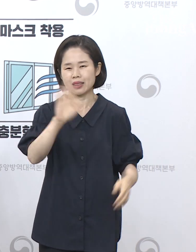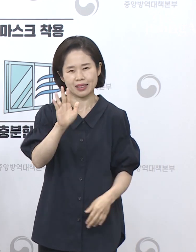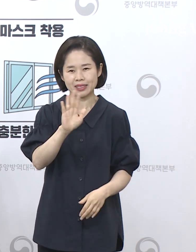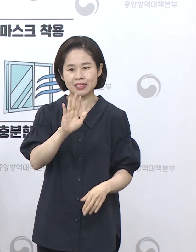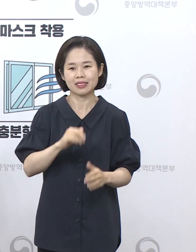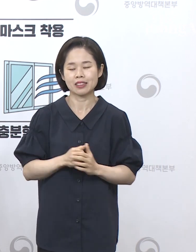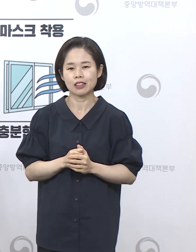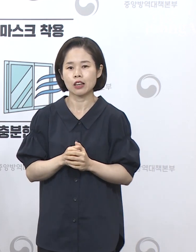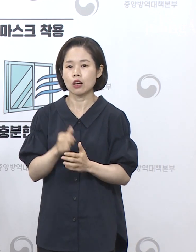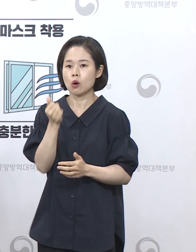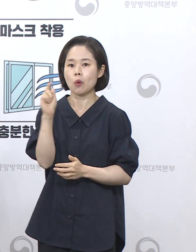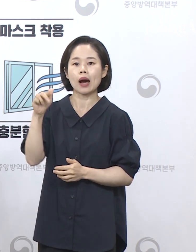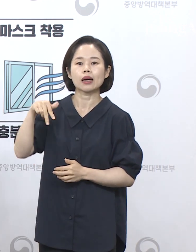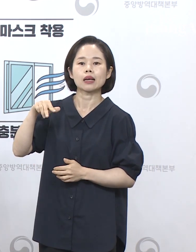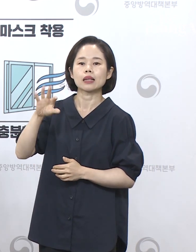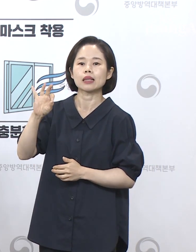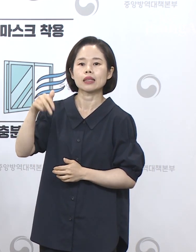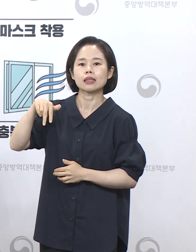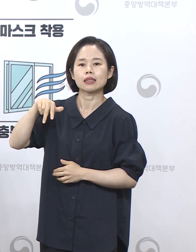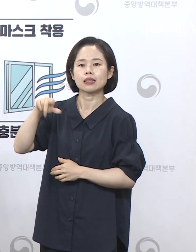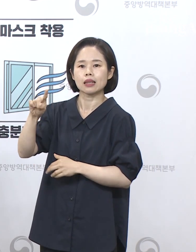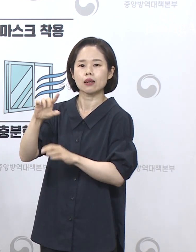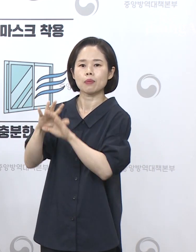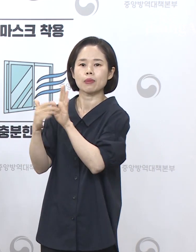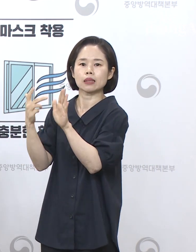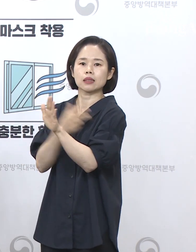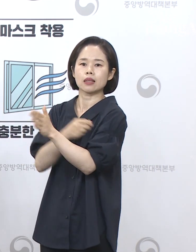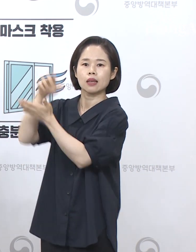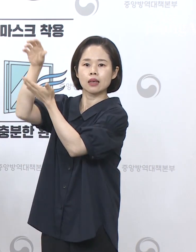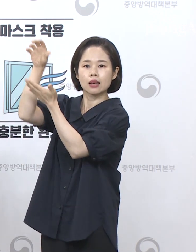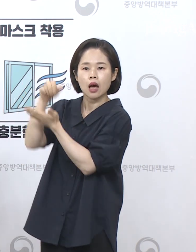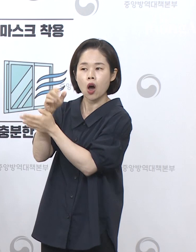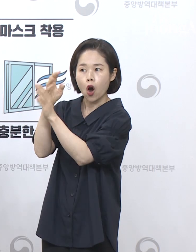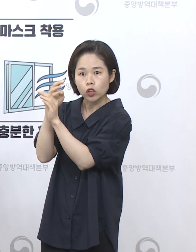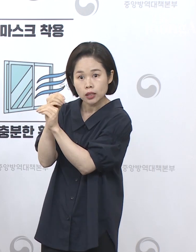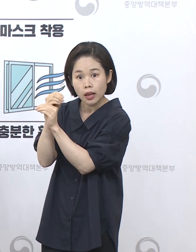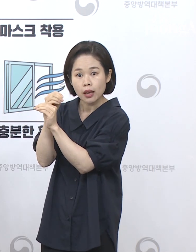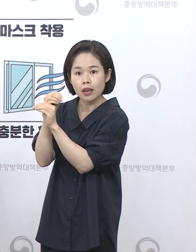화이자 백신의 공급 물량 등을 고려해서 접종